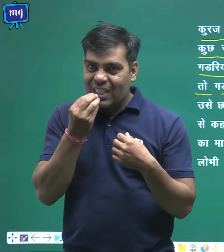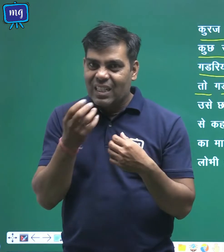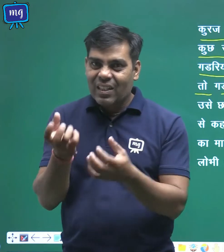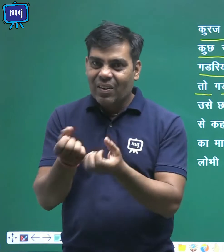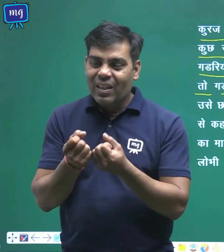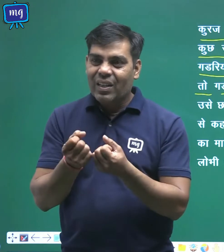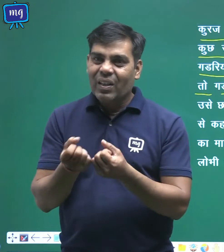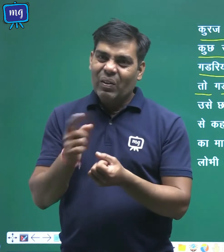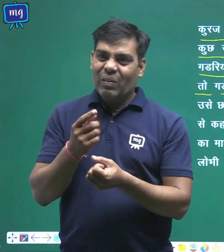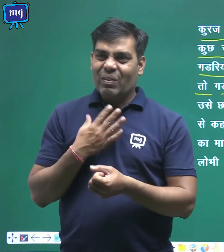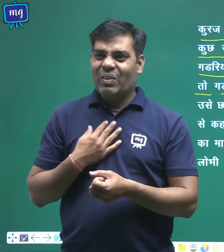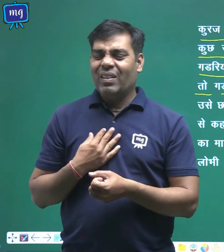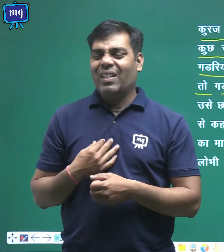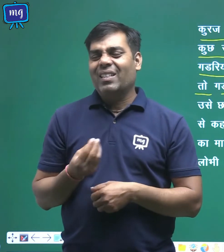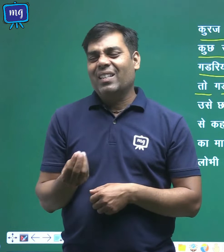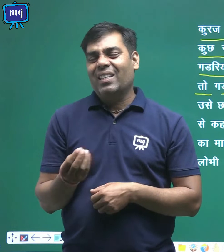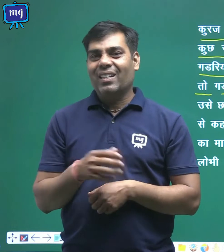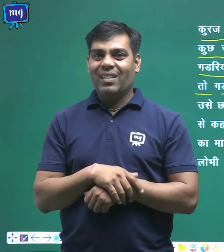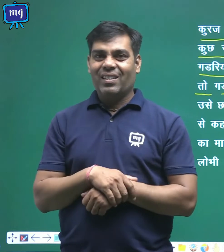दया आ गई